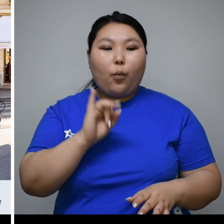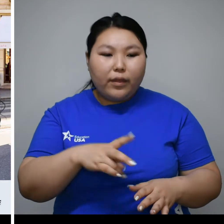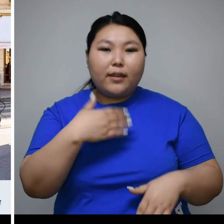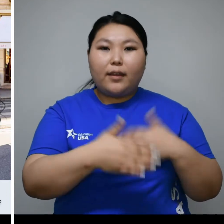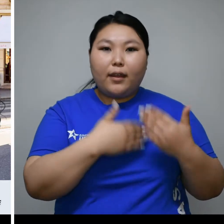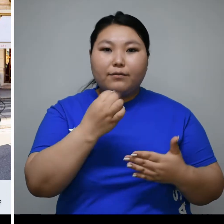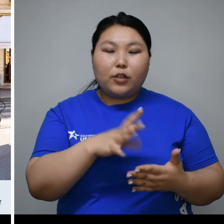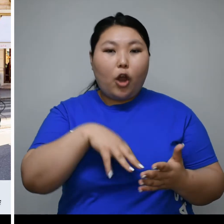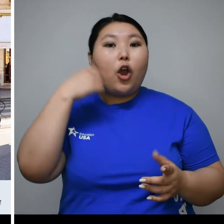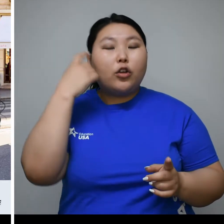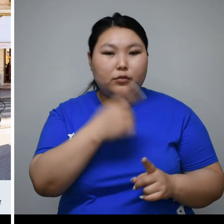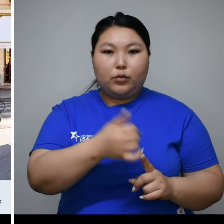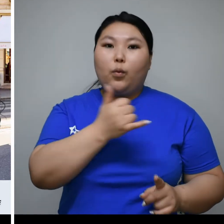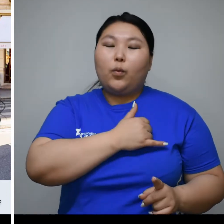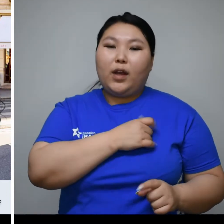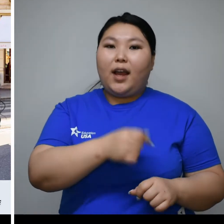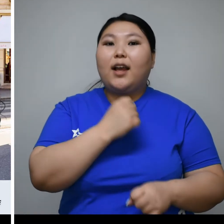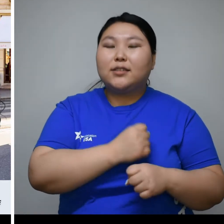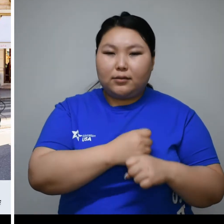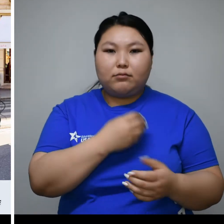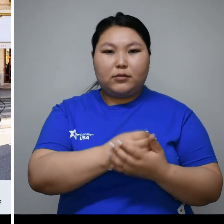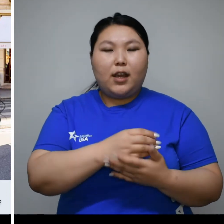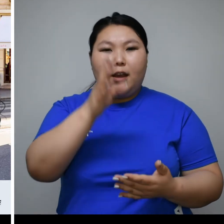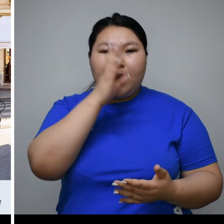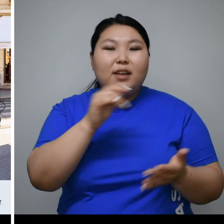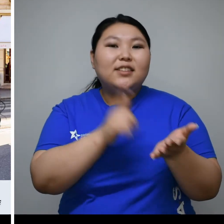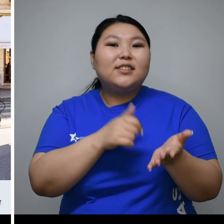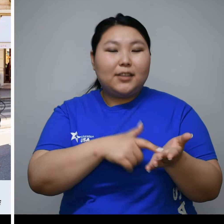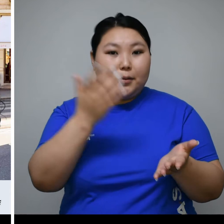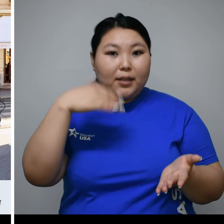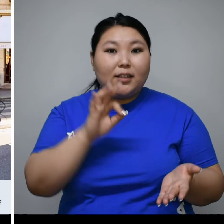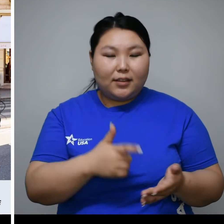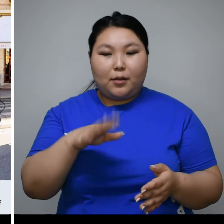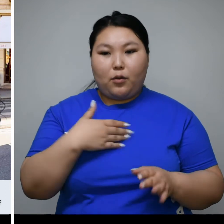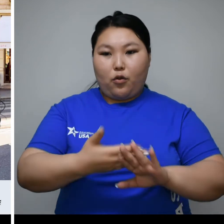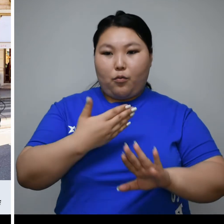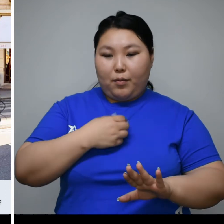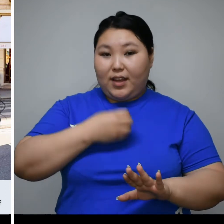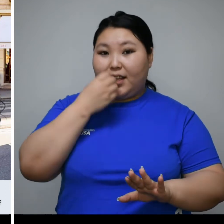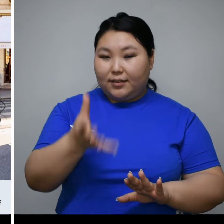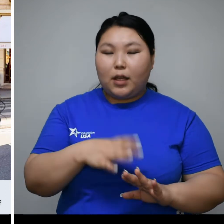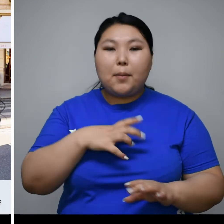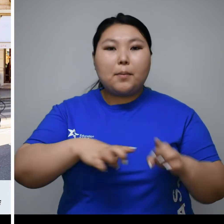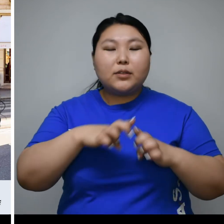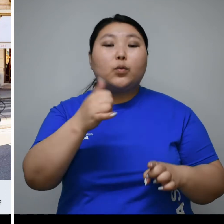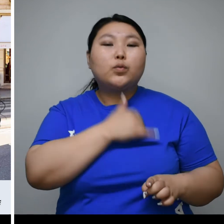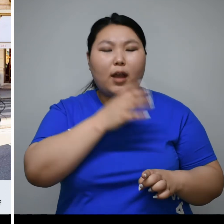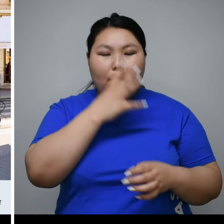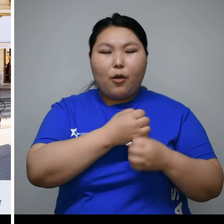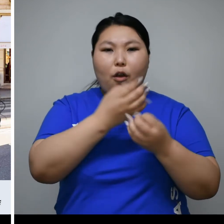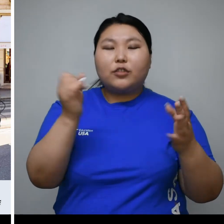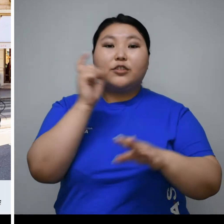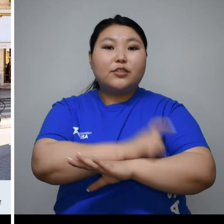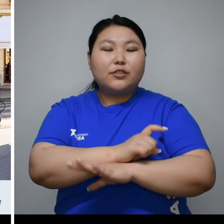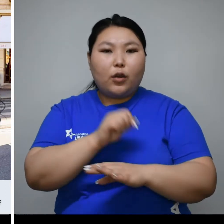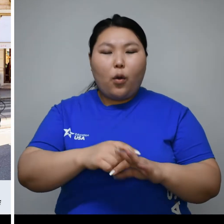явцыг ойлгох, за тэрийг удирдах, ажиллах гэх мэтлэн маш хэрэгтэй байдаг. За, тэгээд түрүүн хэлсэнчлэн бизнесийн удирдлагын маш